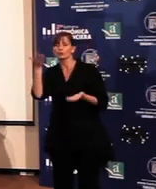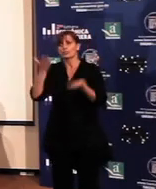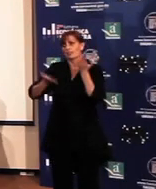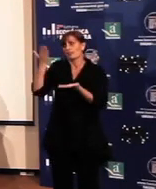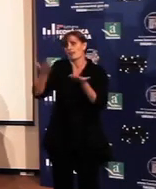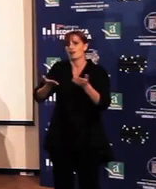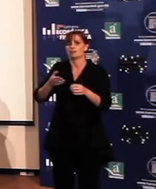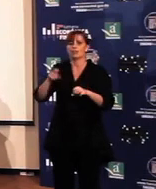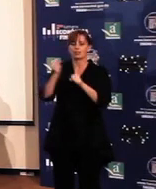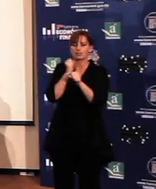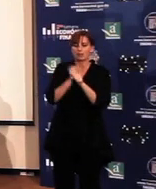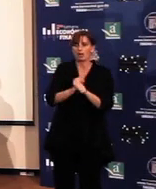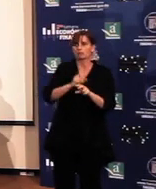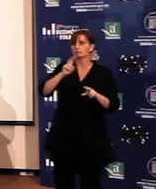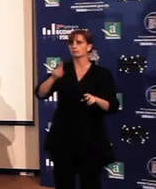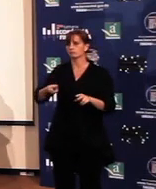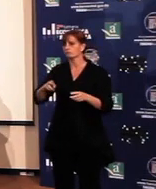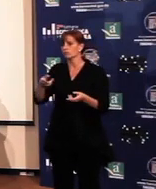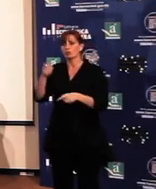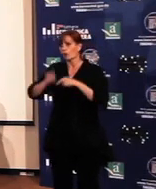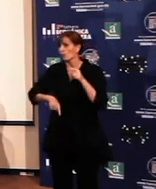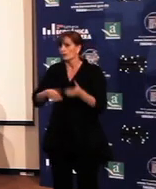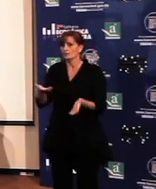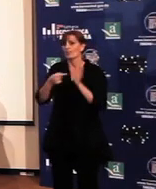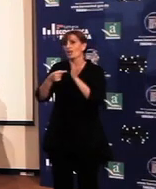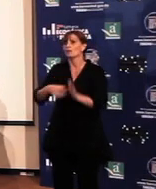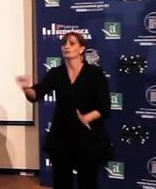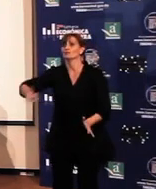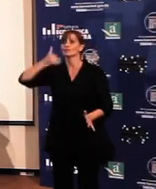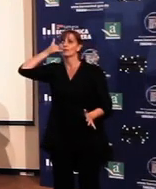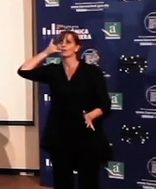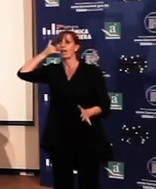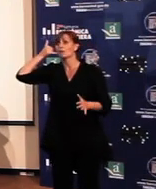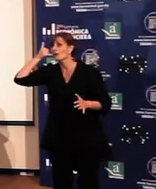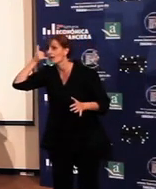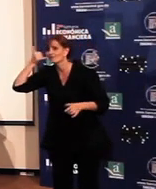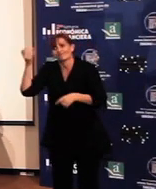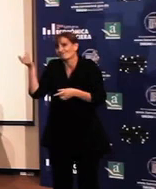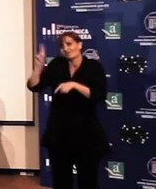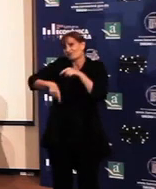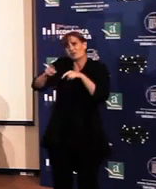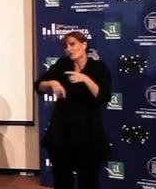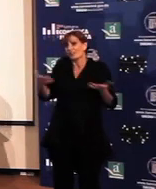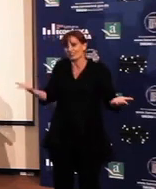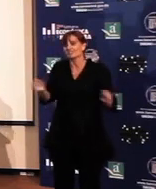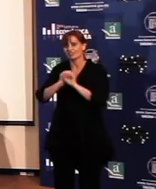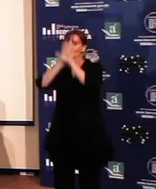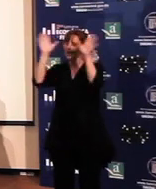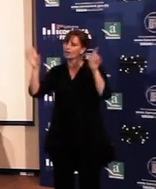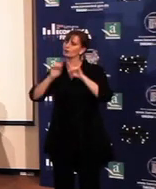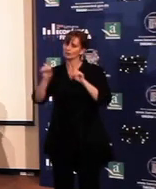ocupar de repente si tienen que recibir llamada en un call center pues eso no sea posible pero estamos